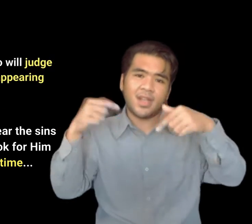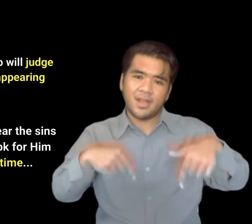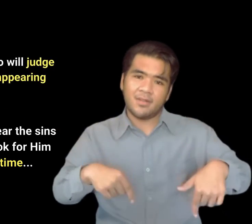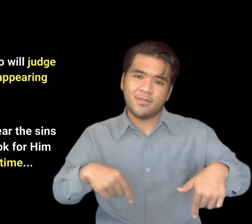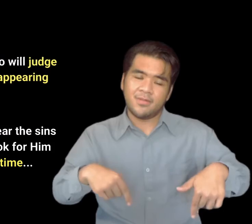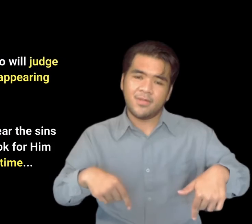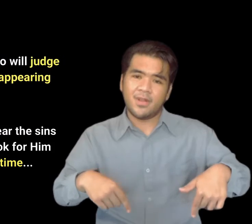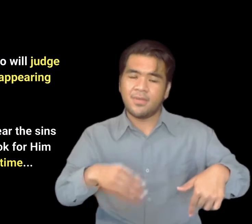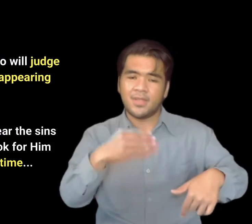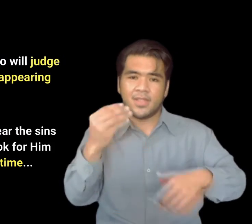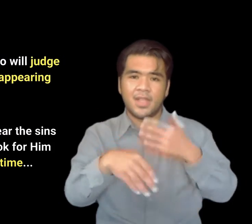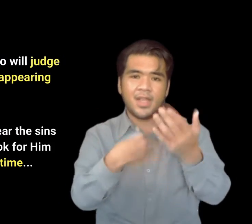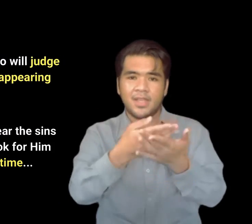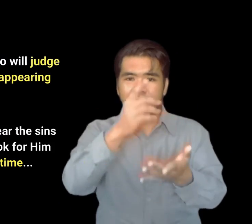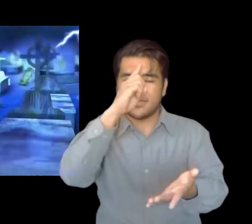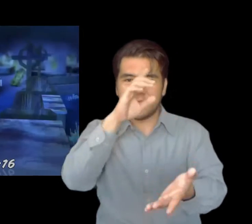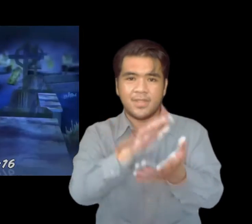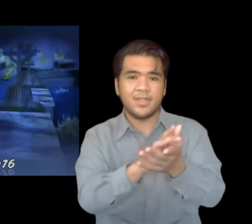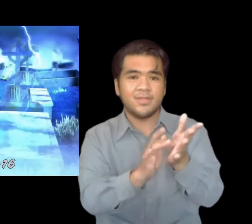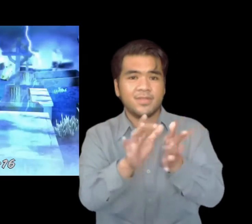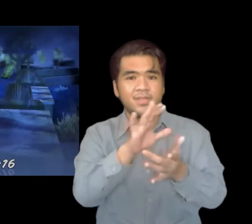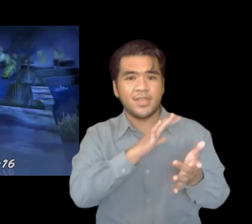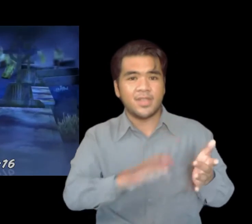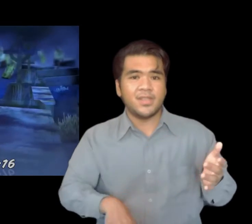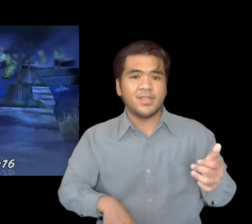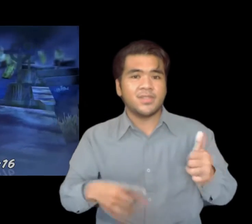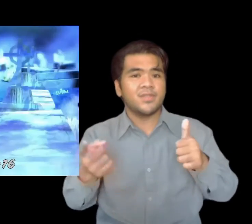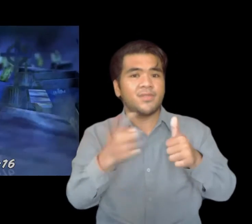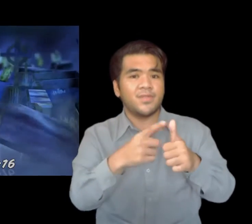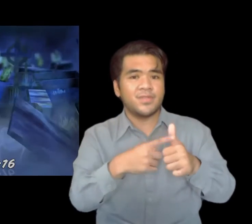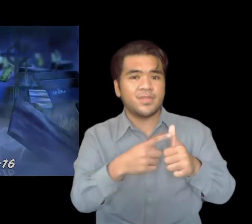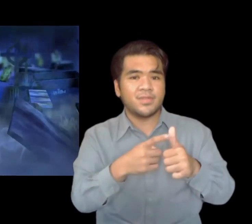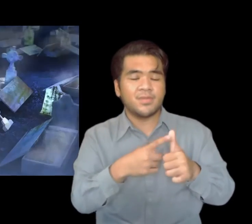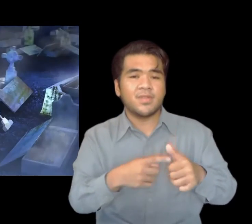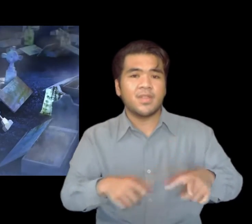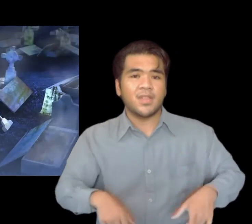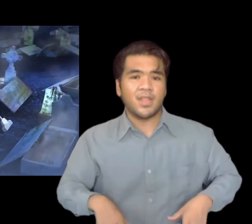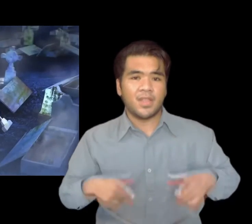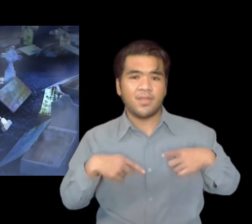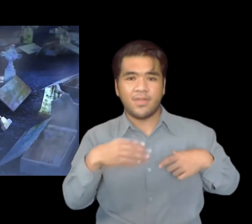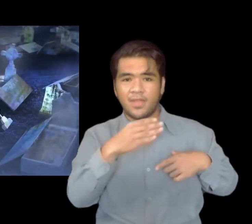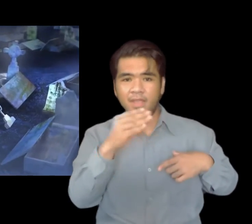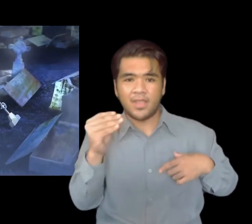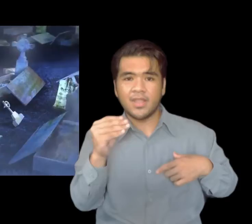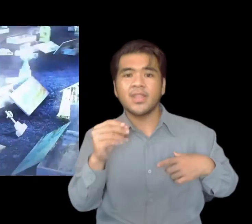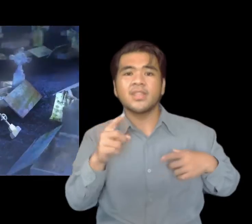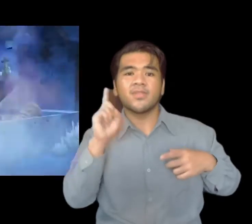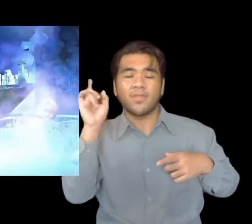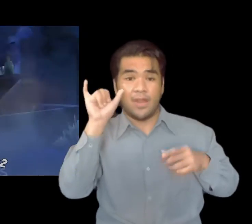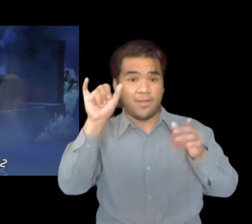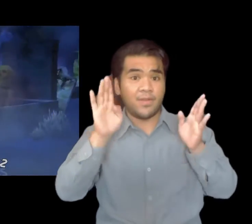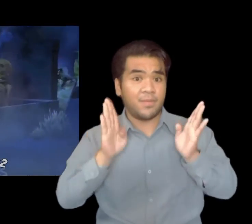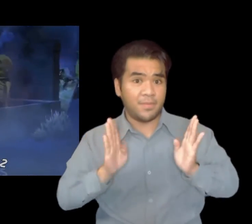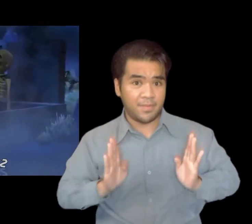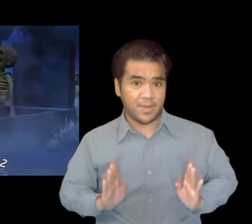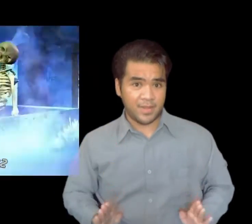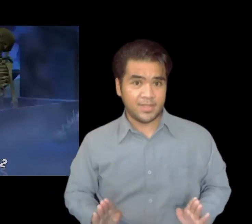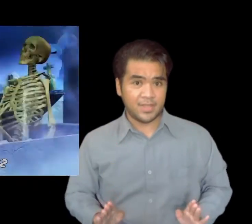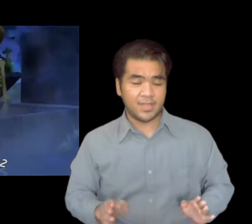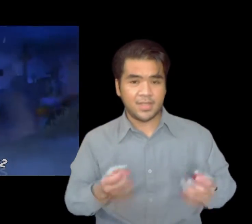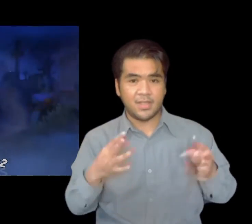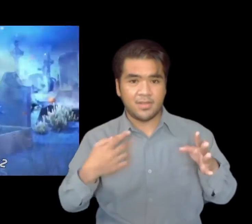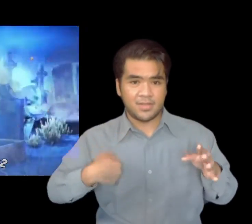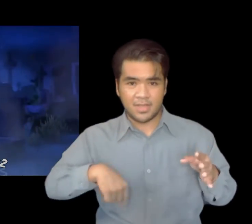ang mga buhay at ang mga patay. Sa Kanyang pagbabalik, ang mga namatay na sumasampalataya kay Kristo ay unang bubuhayin